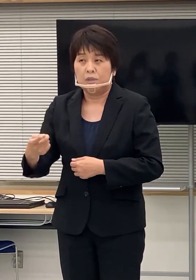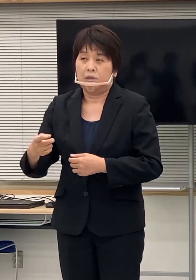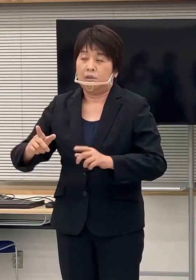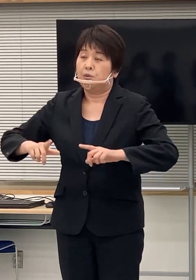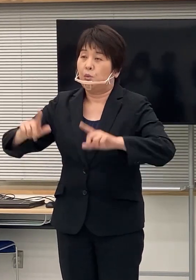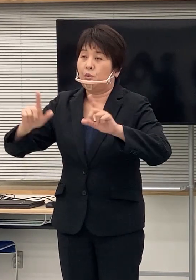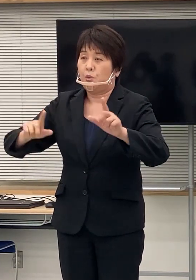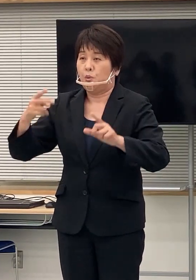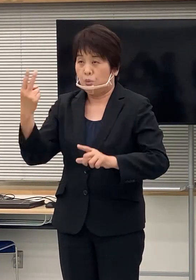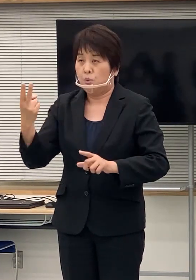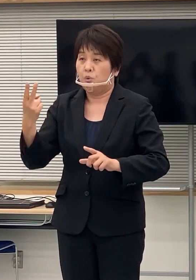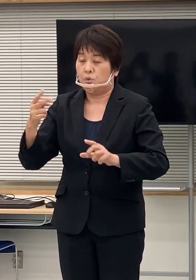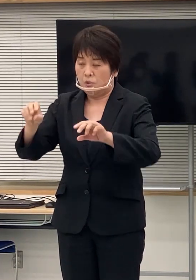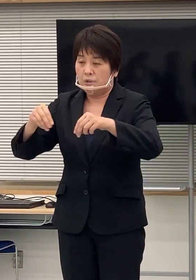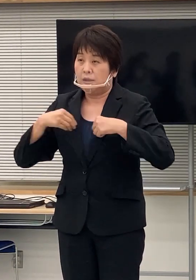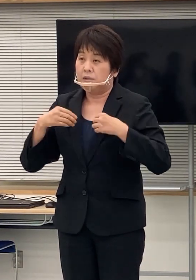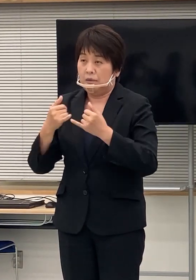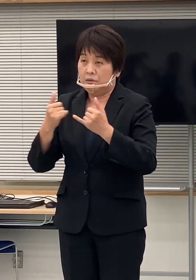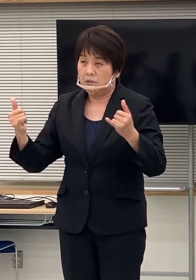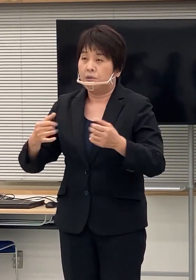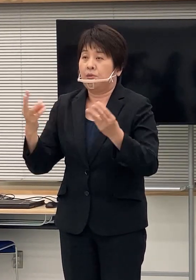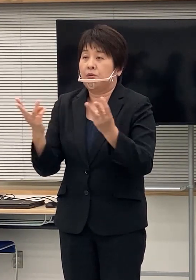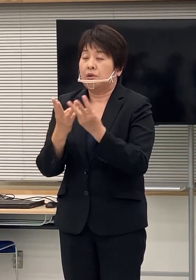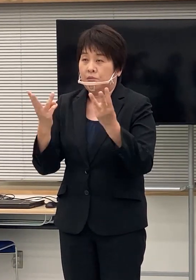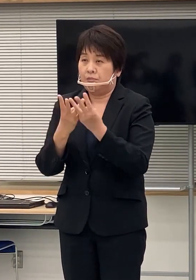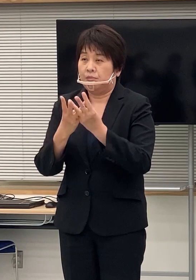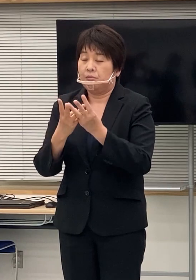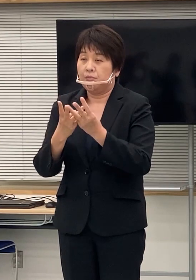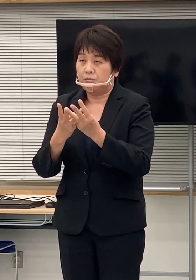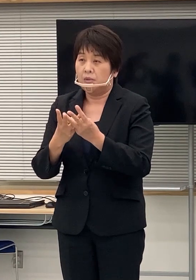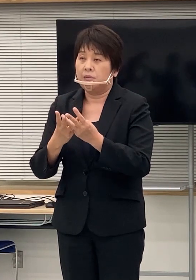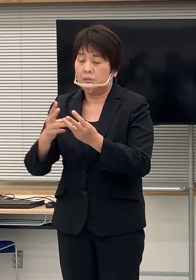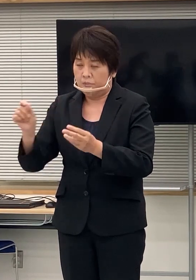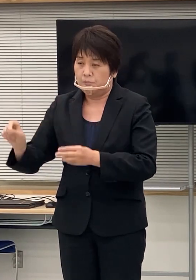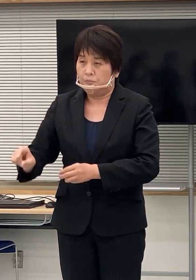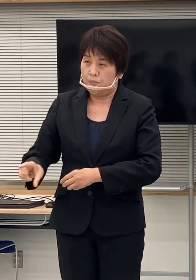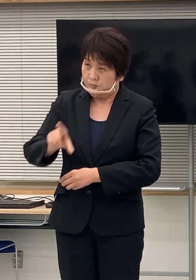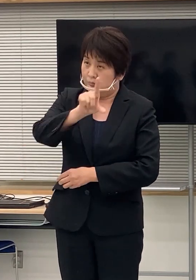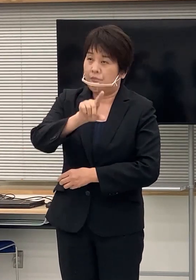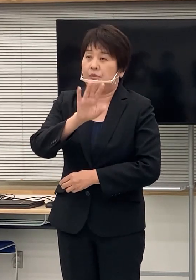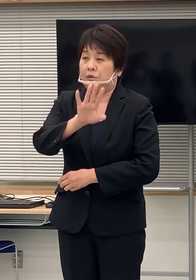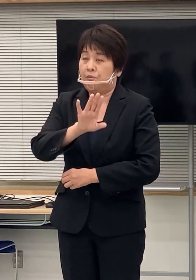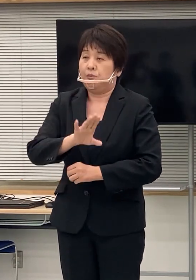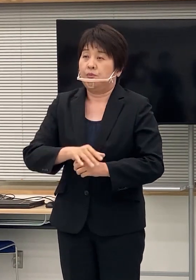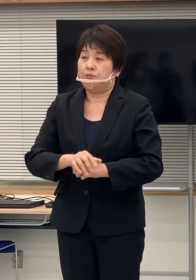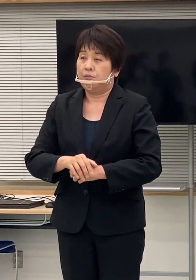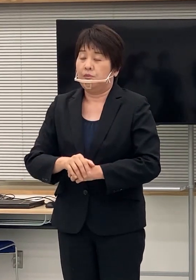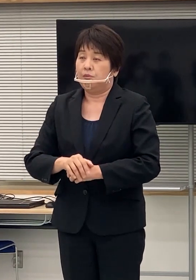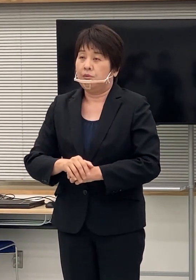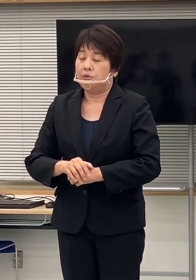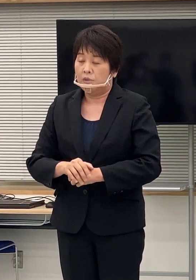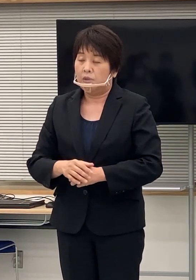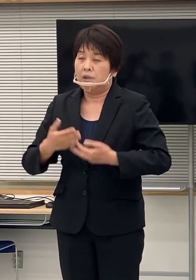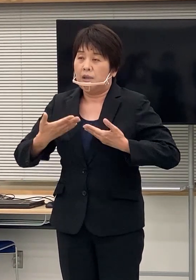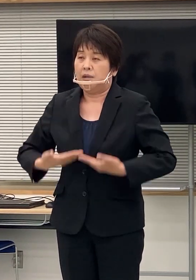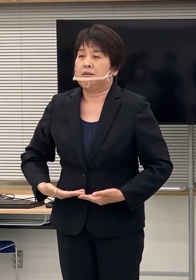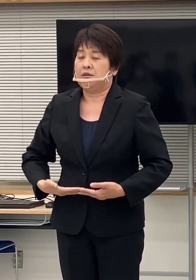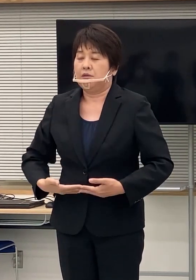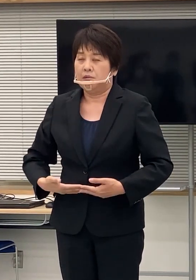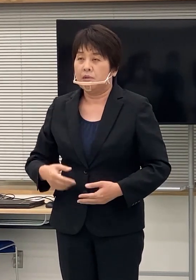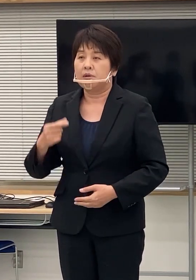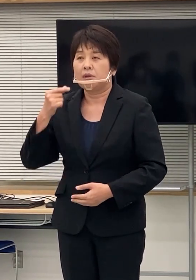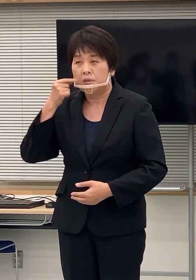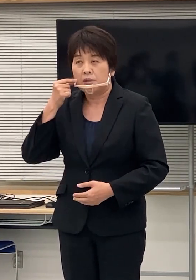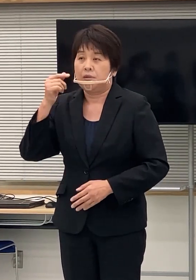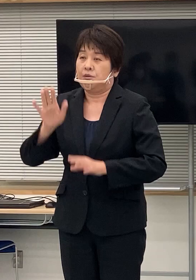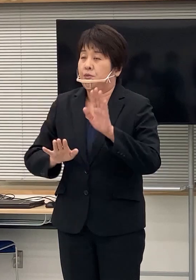都の陽性者感染者の数はまだまだ高いレベルであることから安心できる状況にはないと言